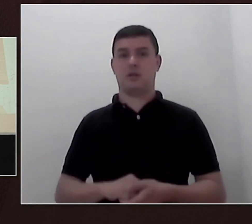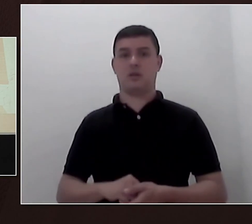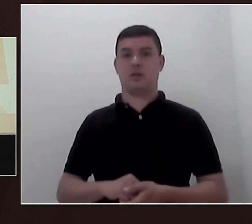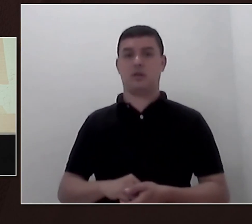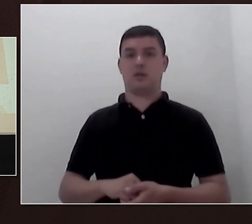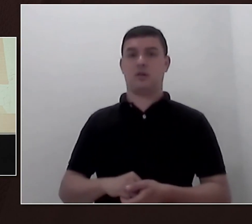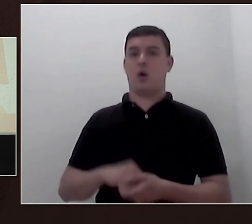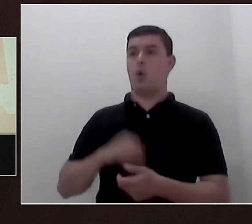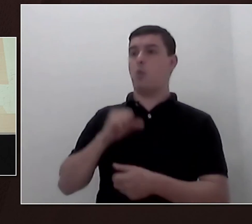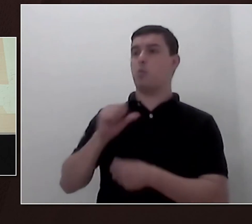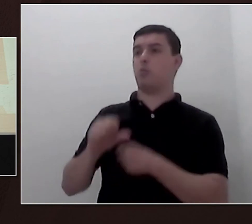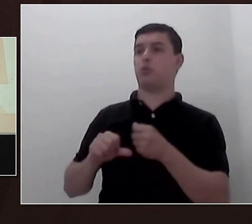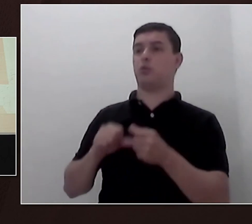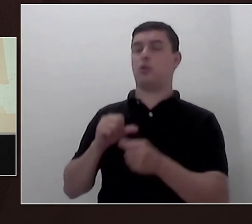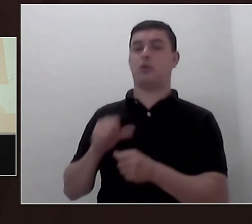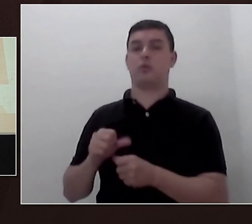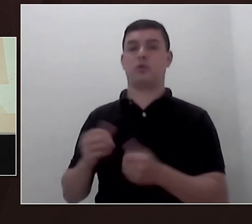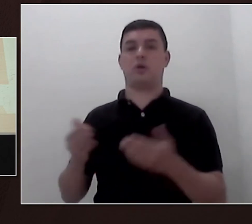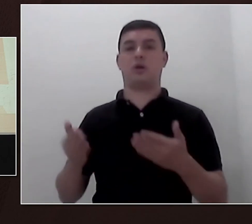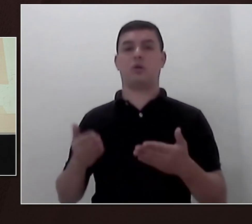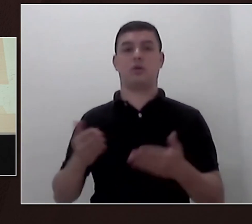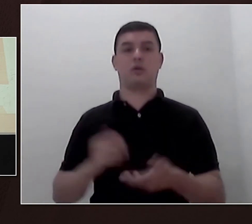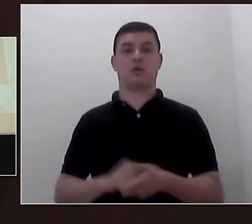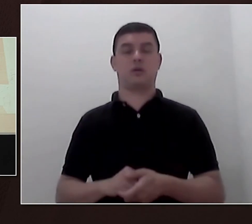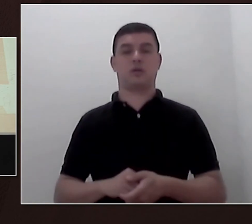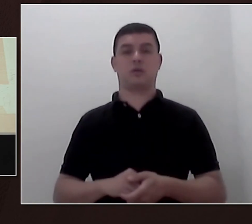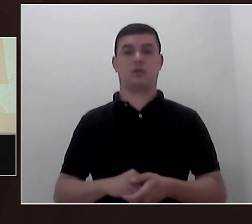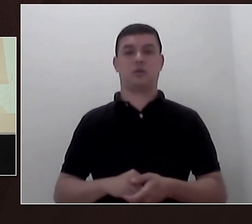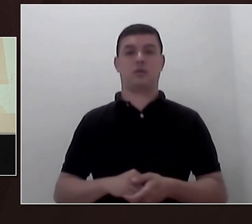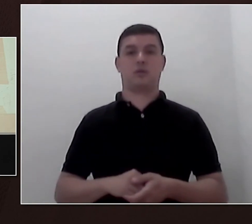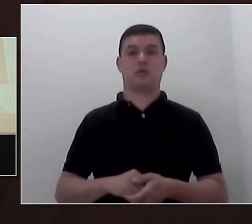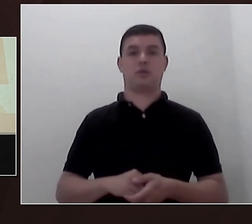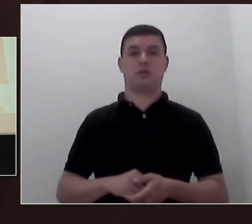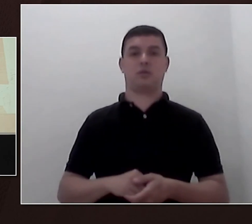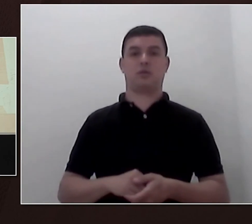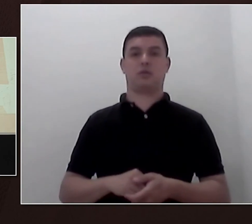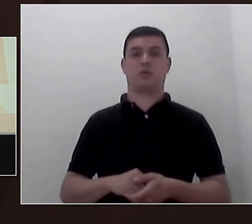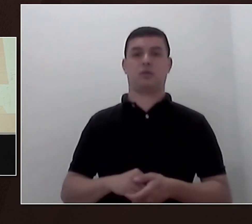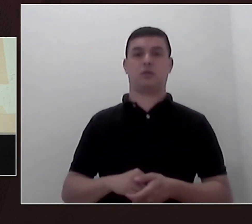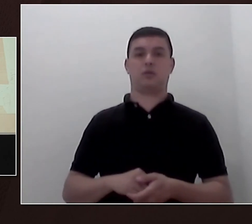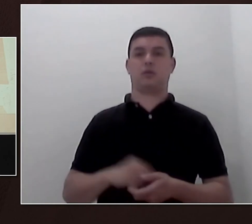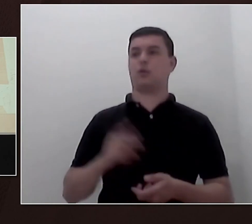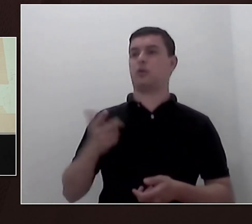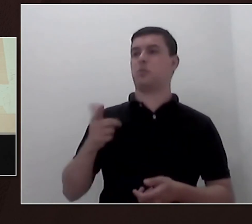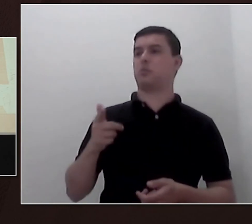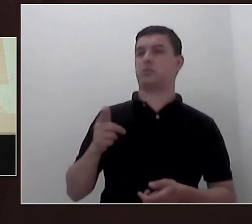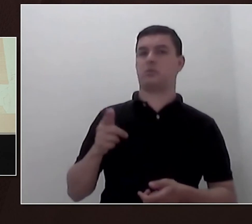casa dizendo que ela soube que não tem problema ela virar homem.